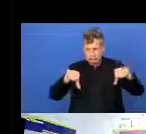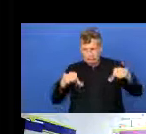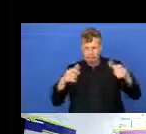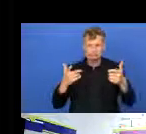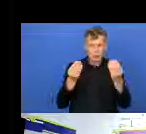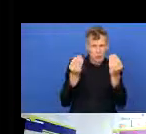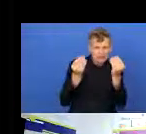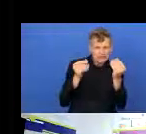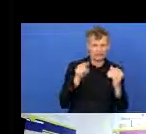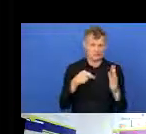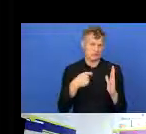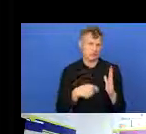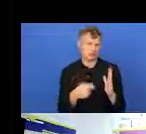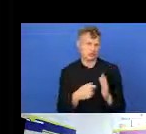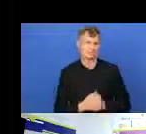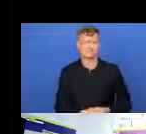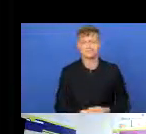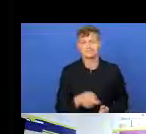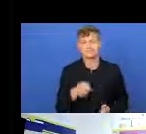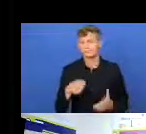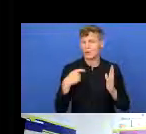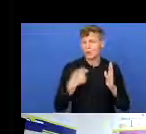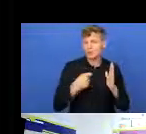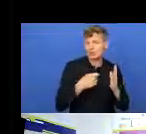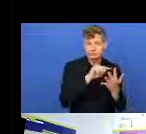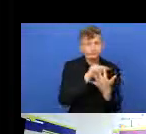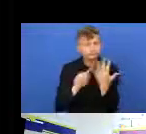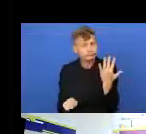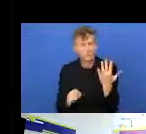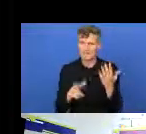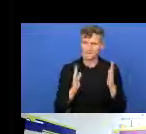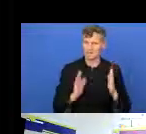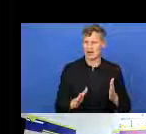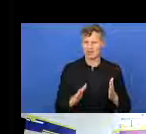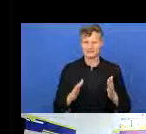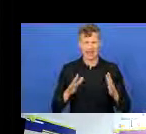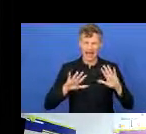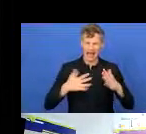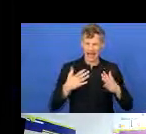des pratiques, d'ajuster les stratégies d'implantation et d'en apprécier les effets.